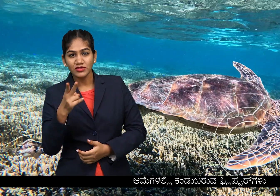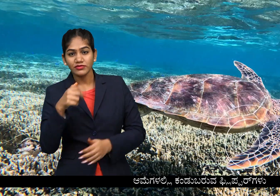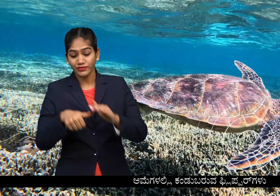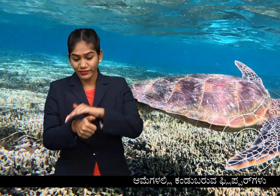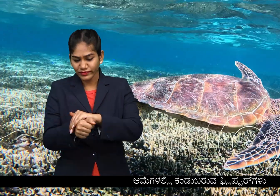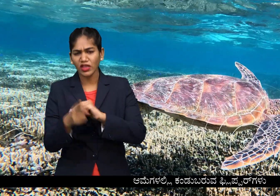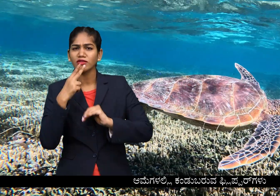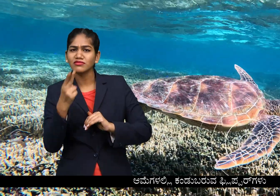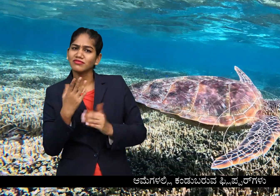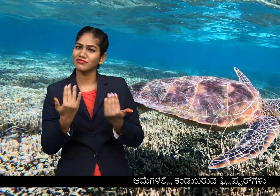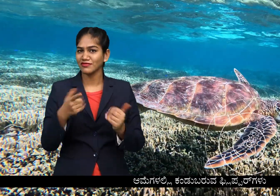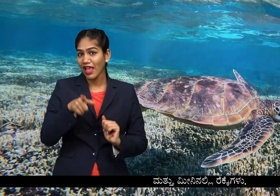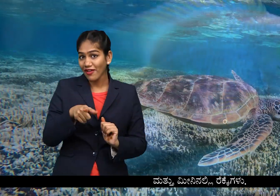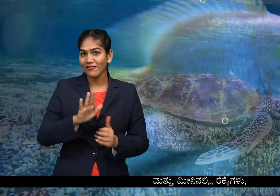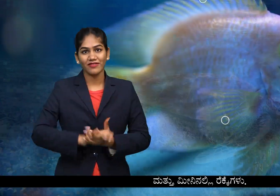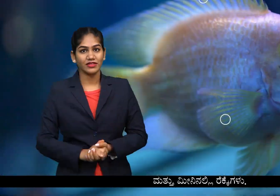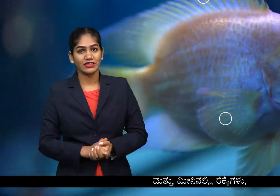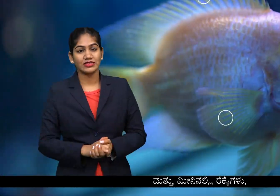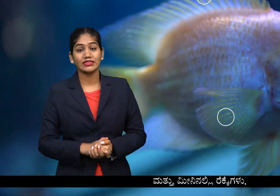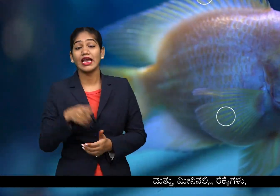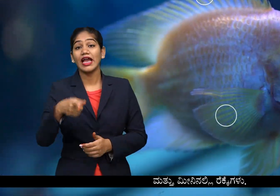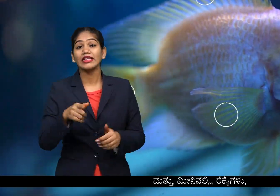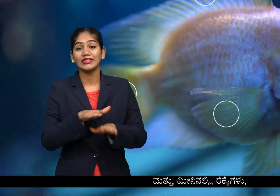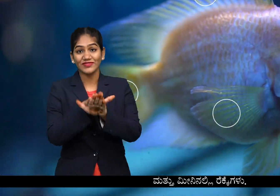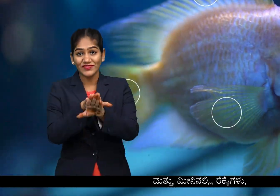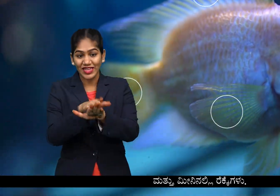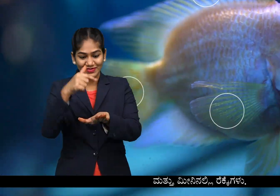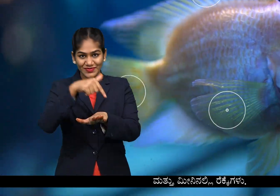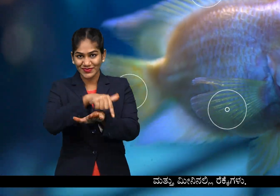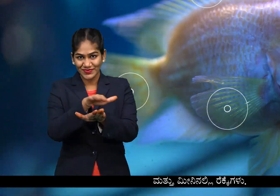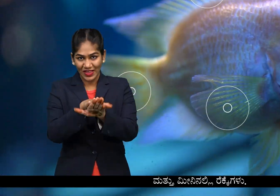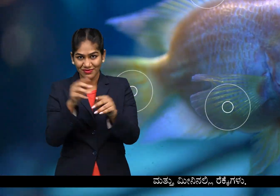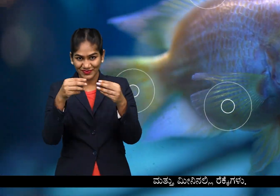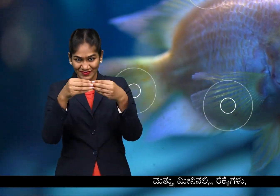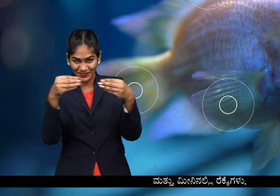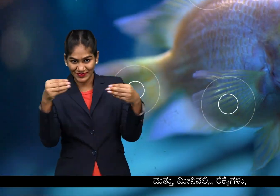ಆಮೆಗಳಲ್ಲಿ ಕಂಡುಬರುವ ಫ್ಲಿಪ್ಪರ್ಗಳು ಮತ್ತು ಮೀನಿನಲ್ಲಿ ರೆಕ್ಕೆಗಳು.